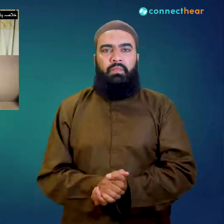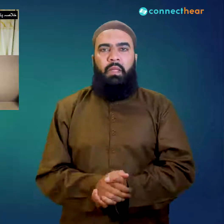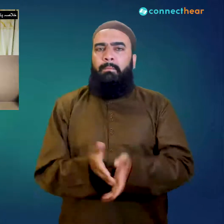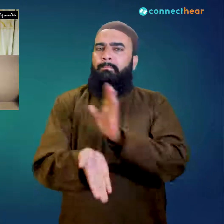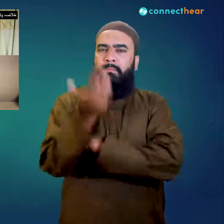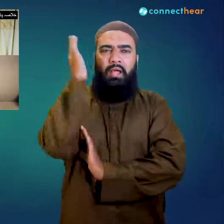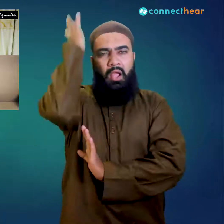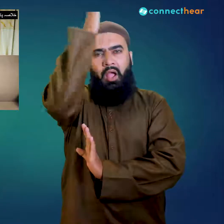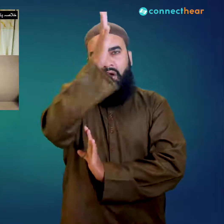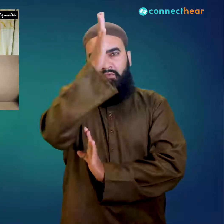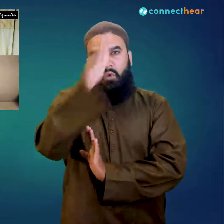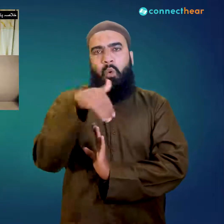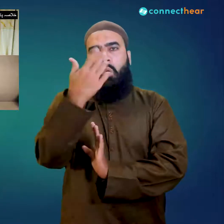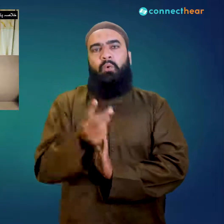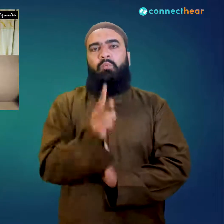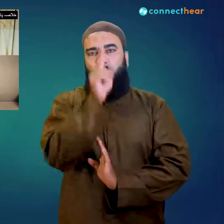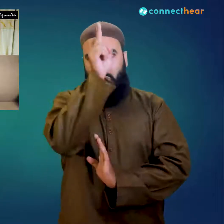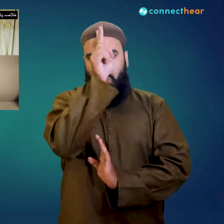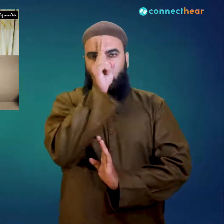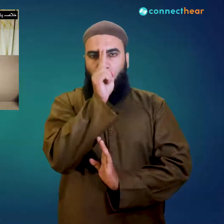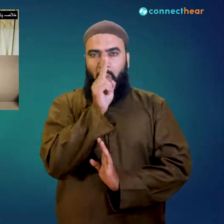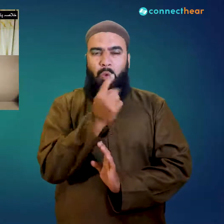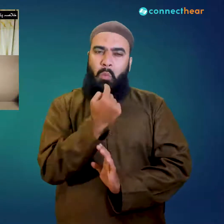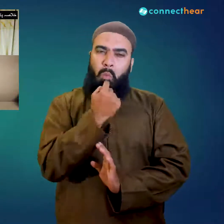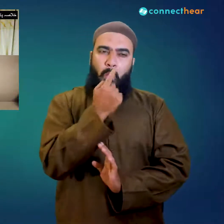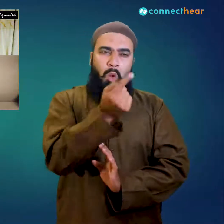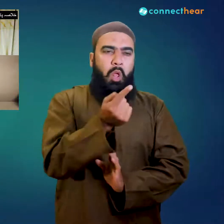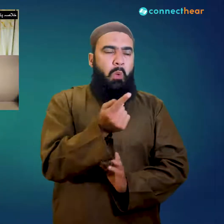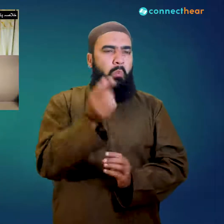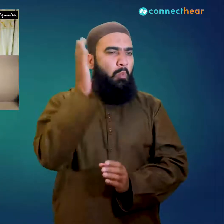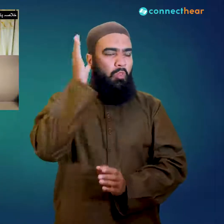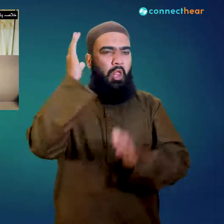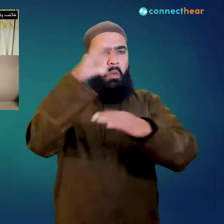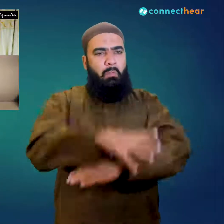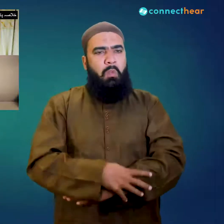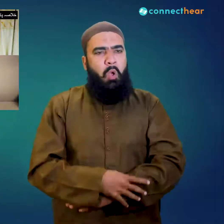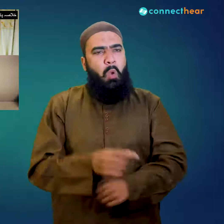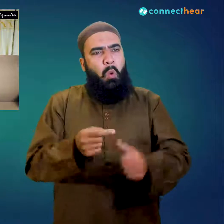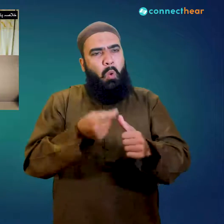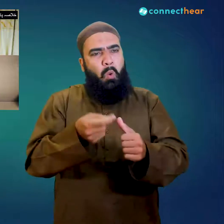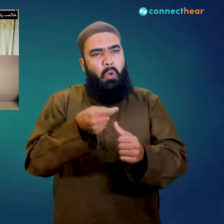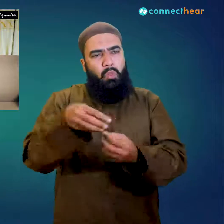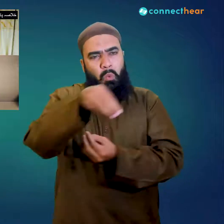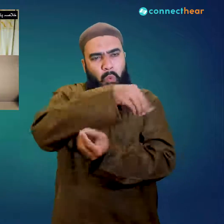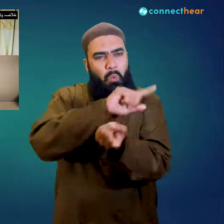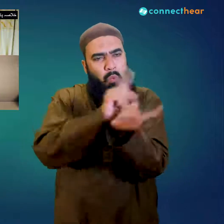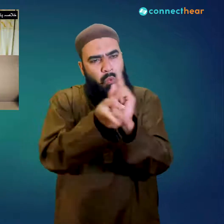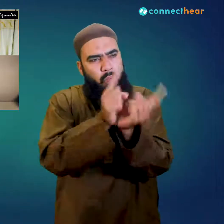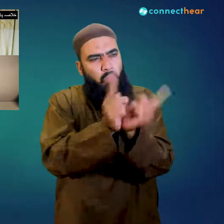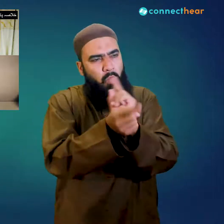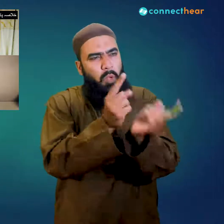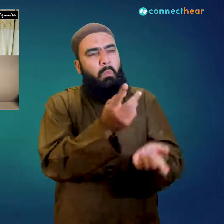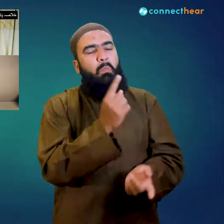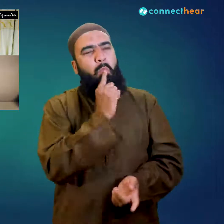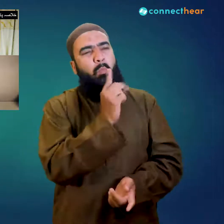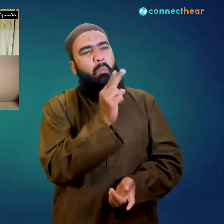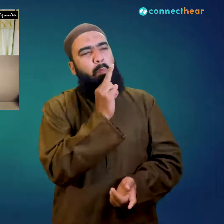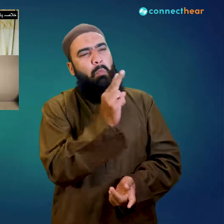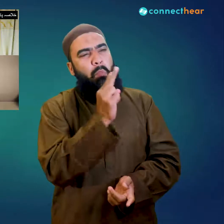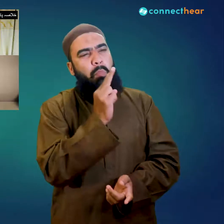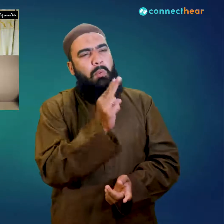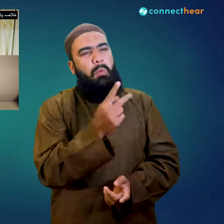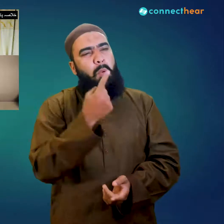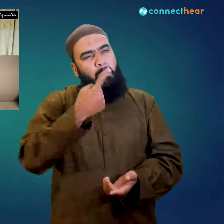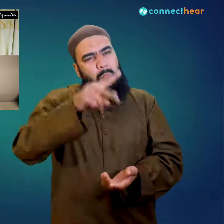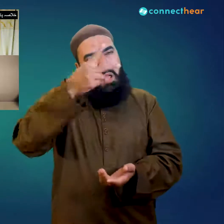منافقین یہ اعتراض کرتے تھے کہ مسلمانوں نے اپنا قبلہ بدل لیا۔ جب قبلے کا تبدیلی قبلے